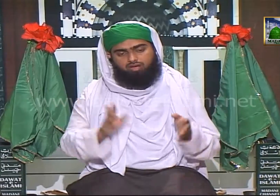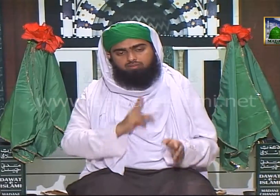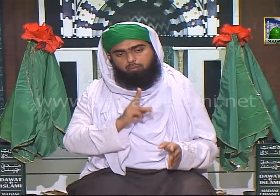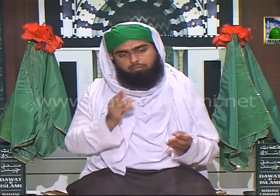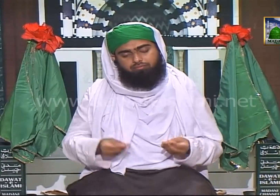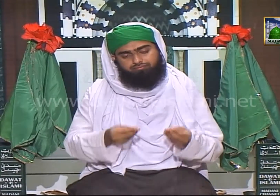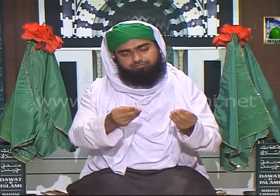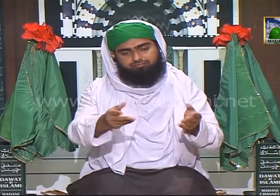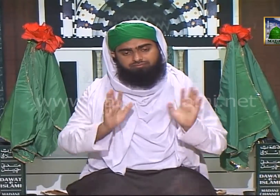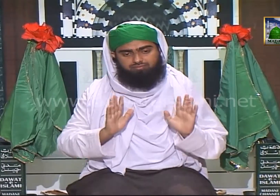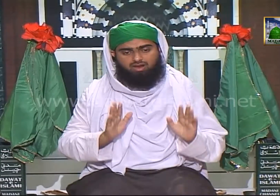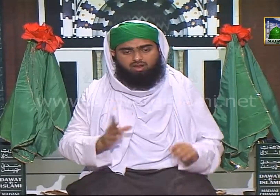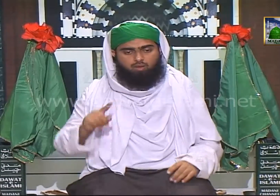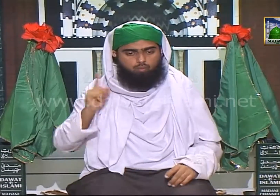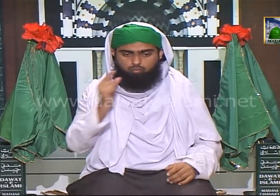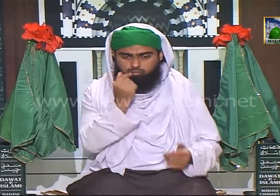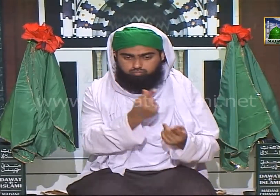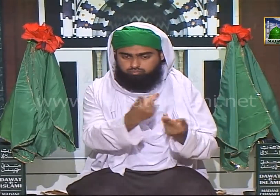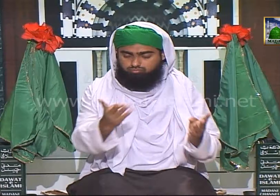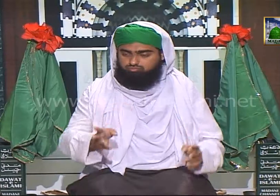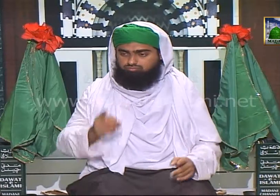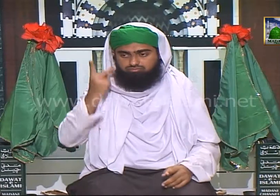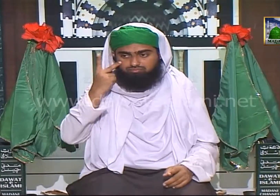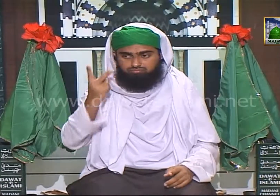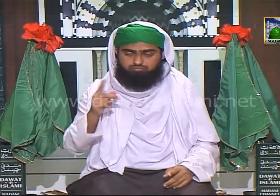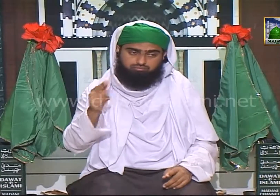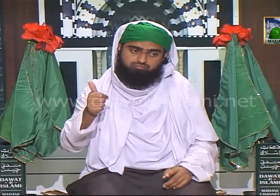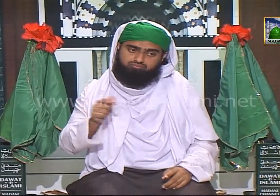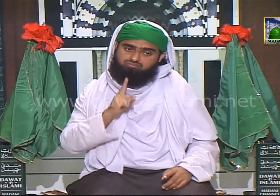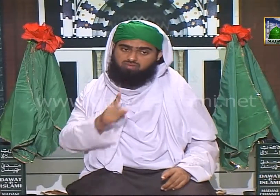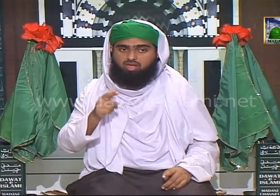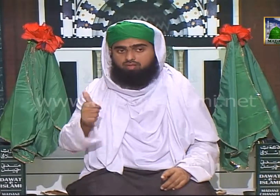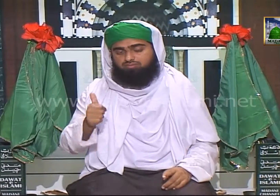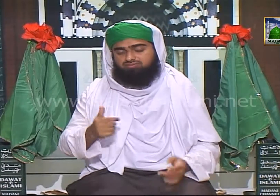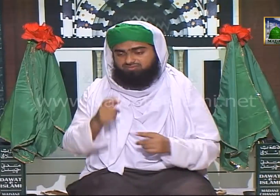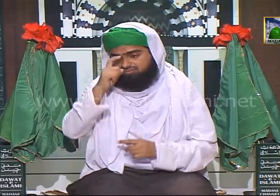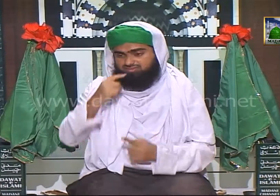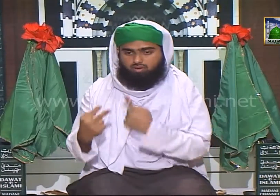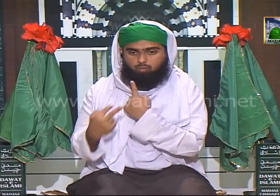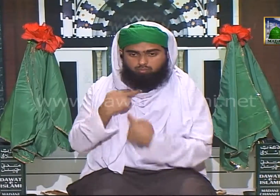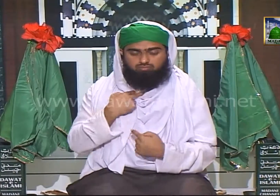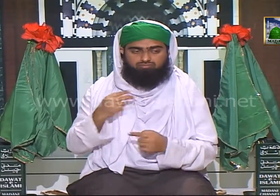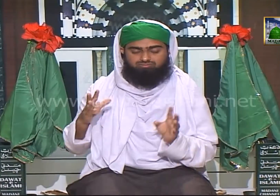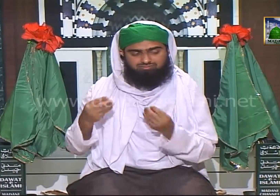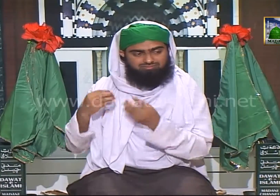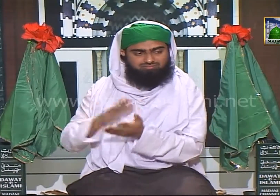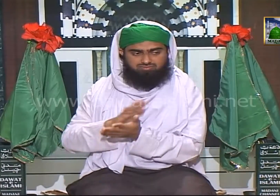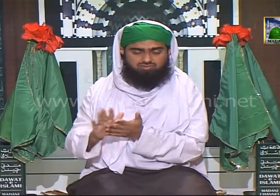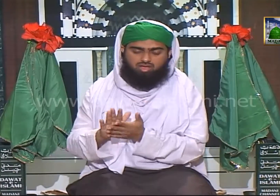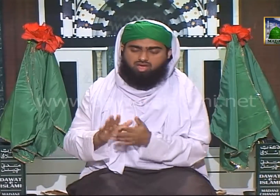کو اعتماد ہو جائے گا کہ بھائی یہ دکاندار یہ سچا ہے, یہ جھوٹ نہیں بولتا. جو اس کا عیب ہے یہ بتا دیتا ہے, جو خامی ہے